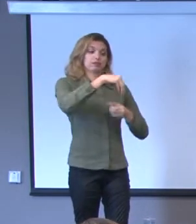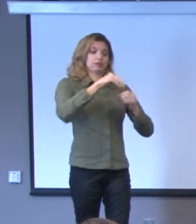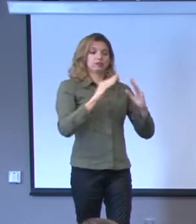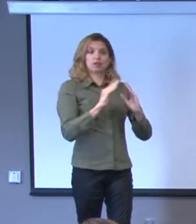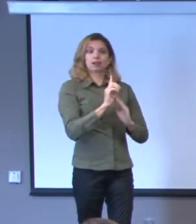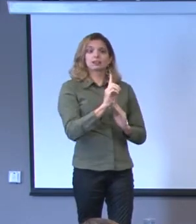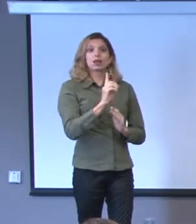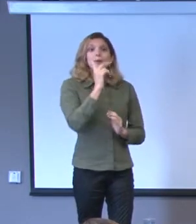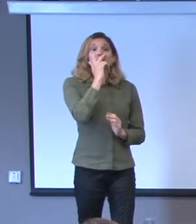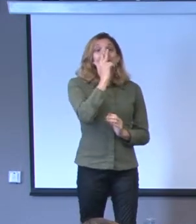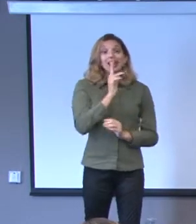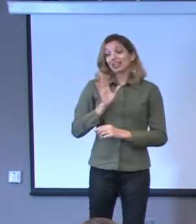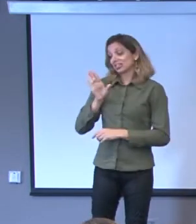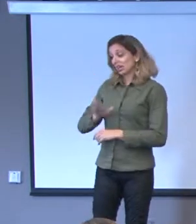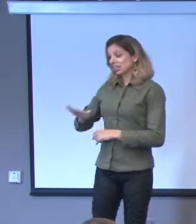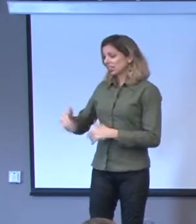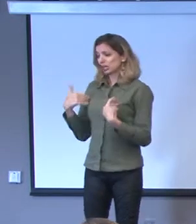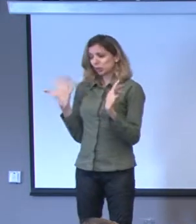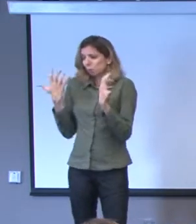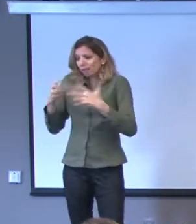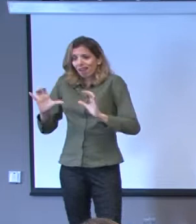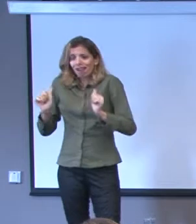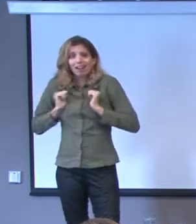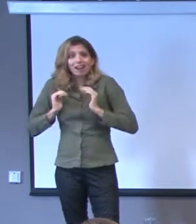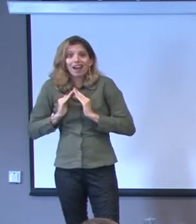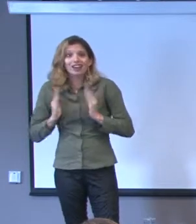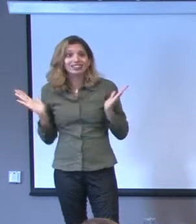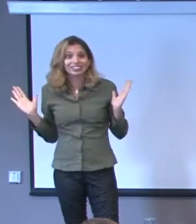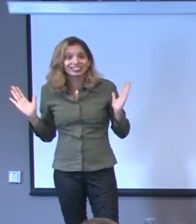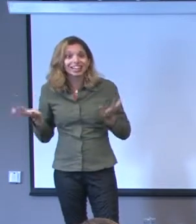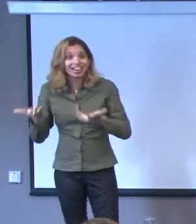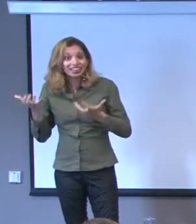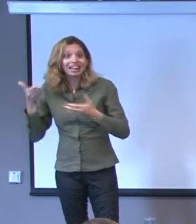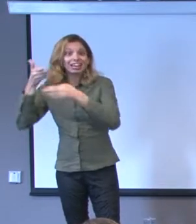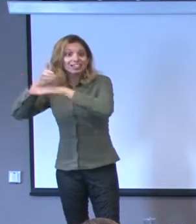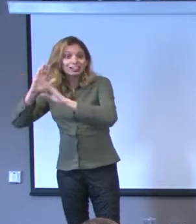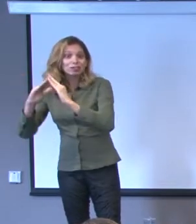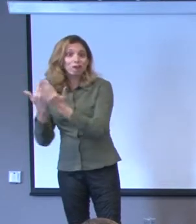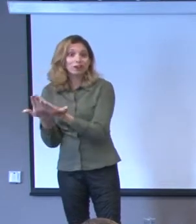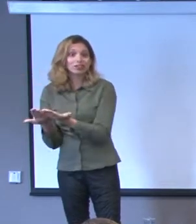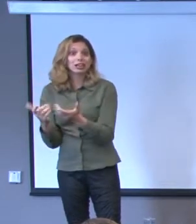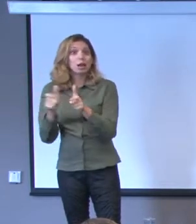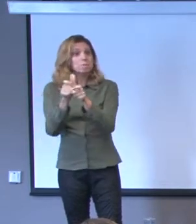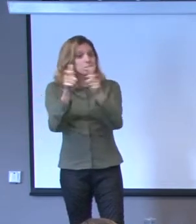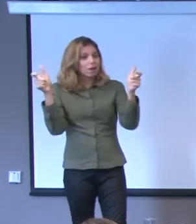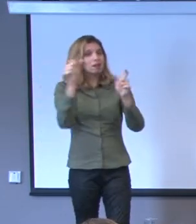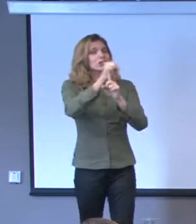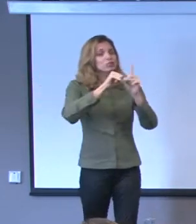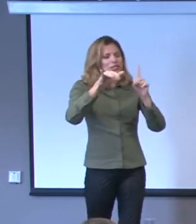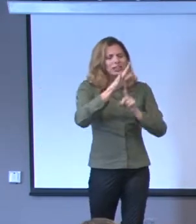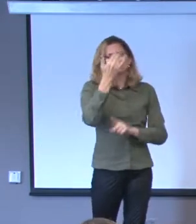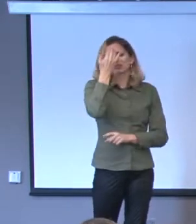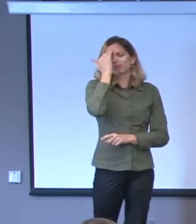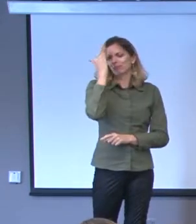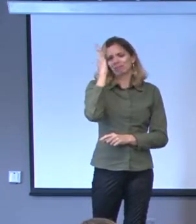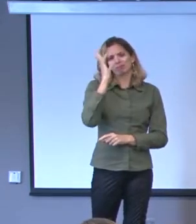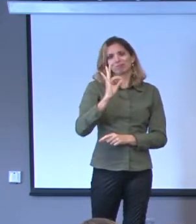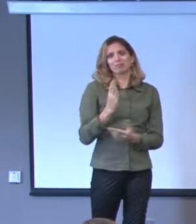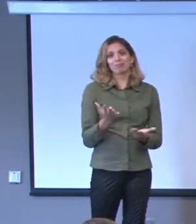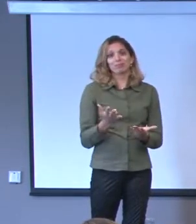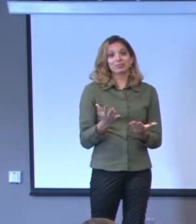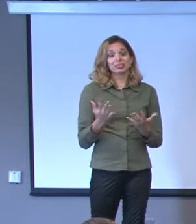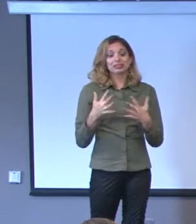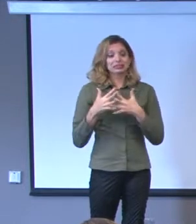tirar a proteção da criança que não quer ficar em casa. E parte da sociedade tem uma dificuldade imensa de entender que essa